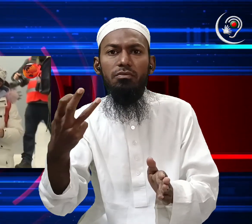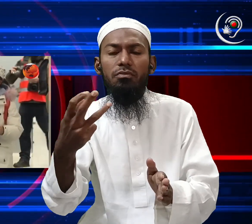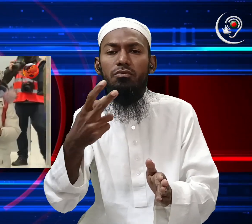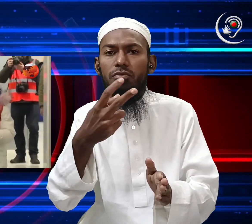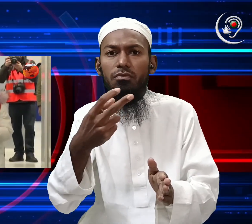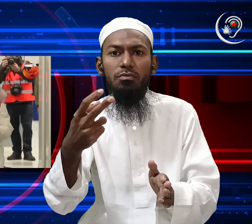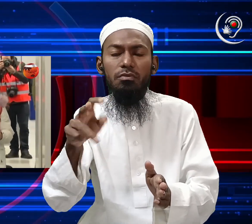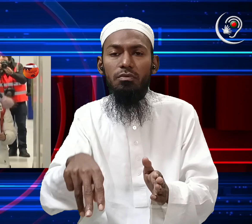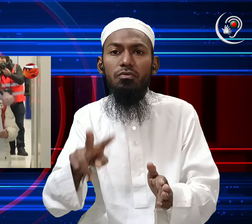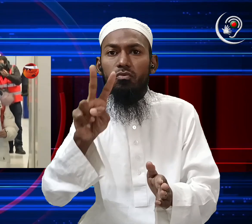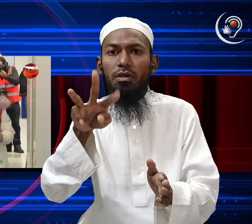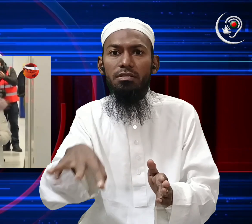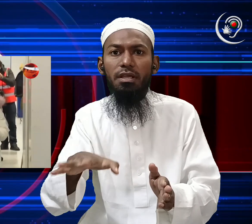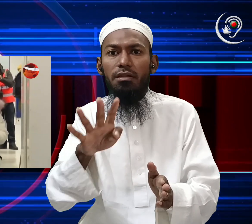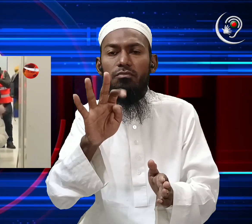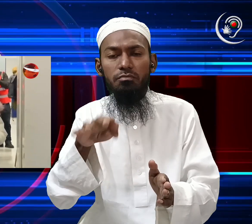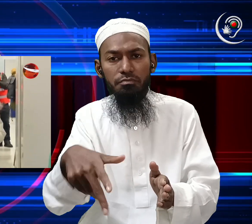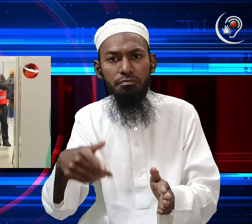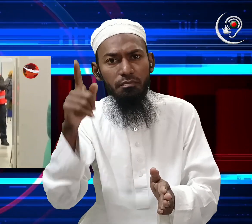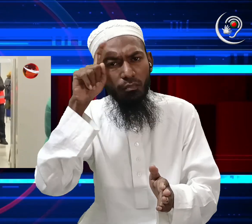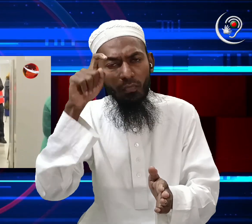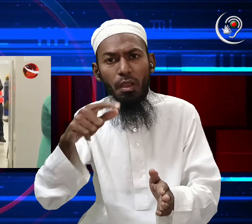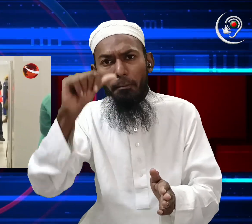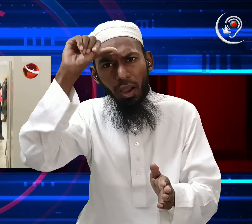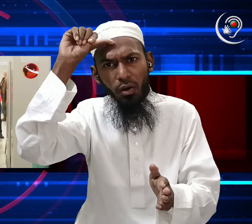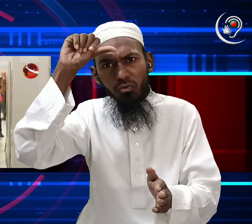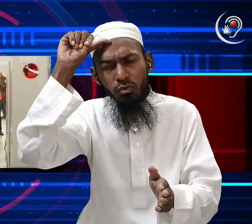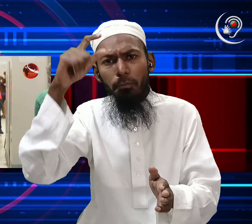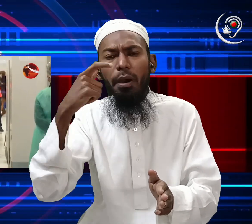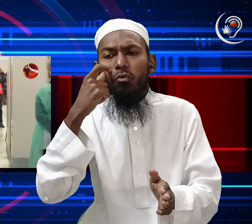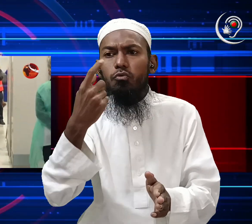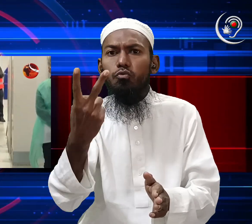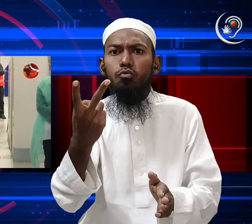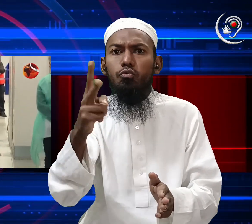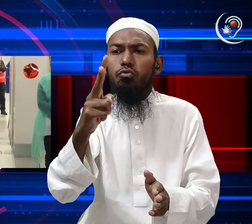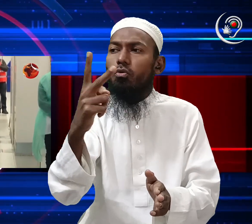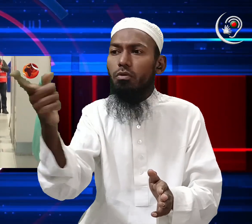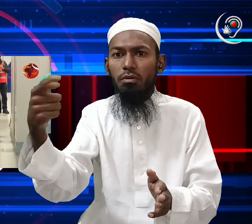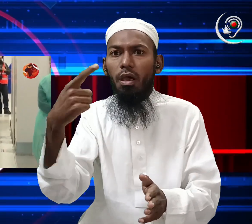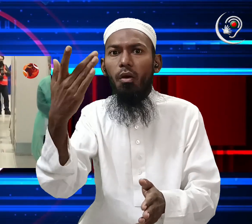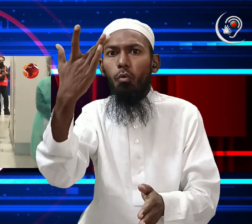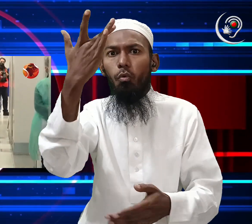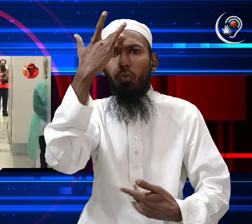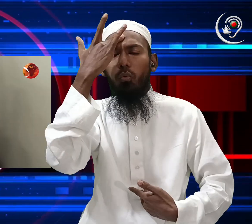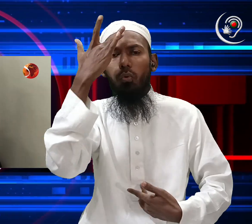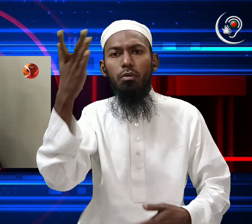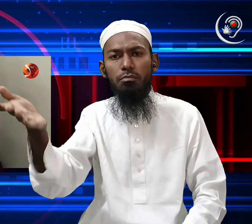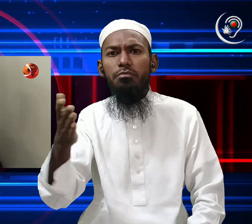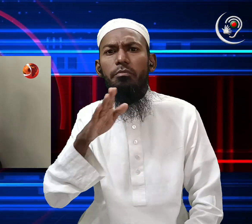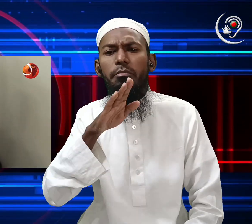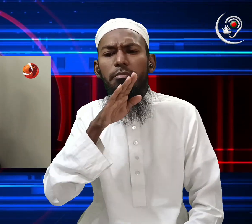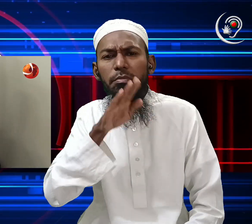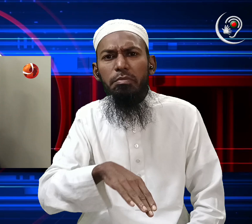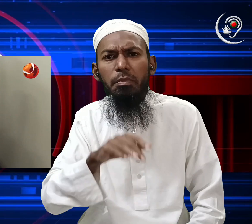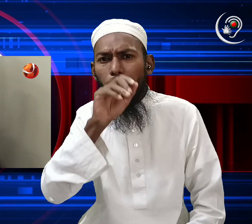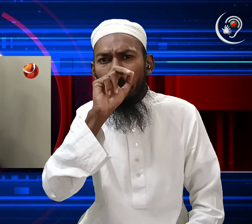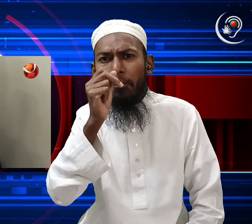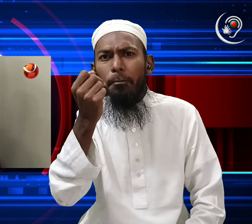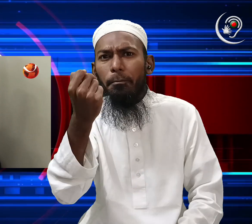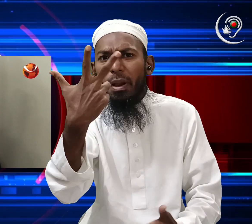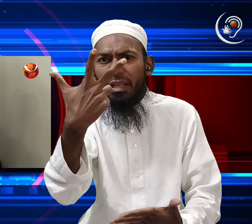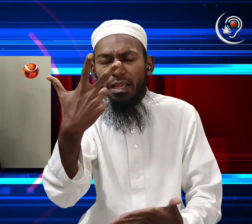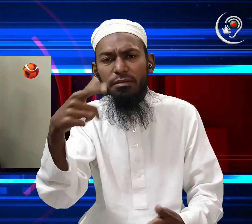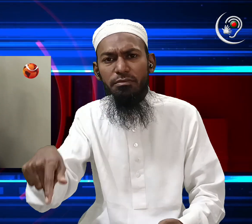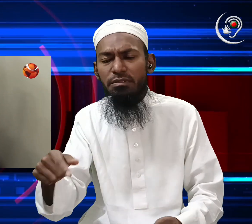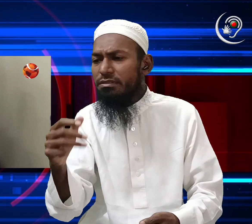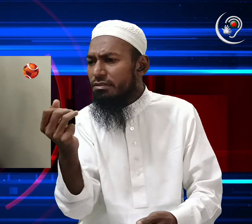225। সম্প্রতি ভারতে একদিনে 2 জন আক্রান্ত হয়েছে এই রোগে। 8 মাসের এক শিশুর পর আক্রান্ত হয়েছে 3 মাসের আরেক শিশু। জানা